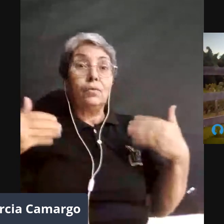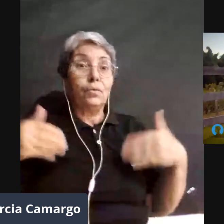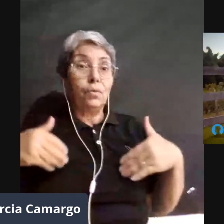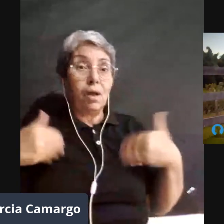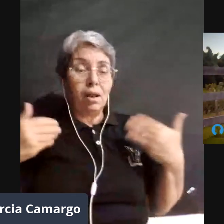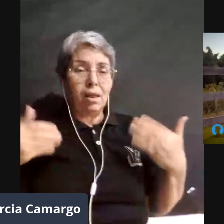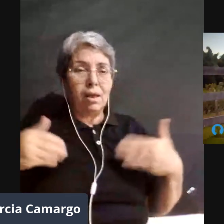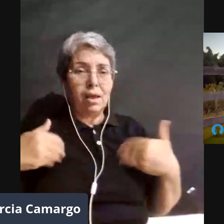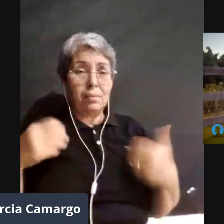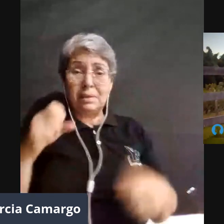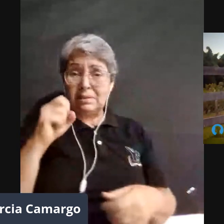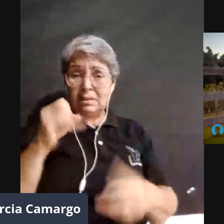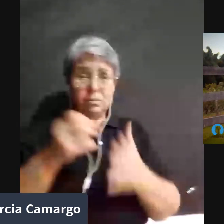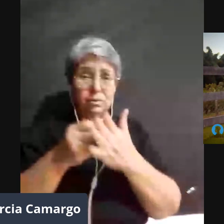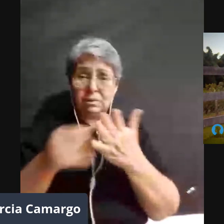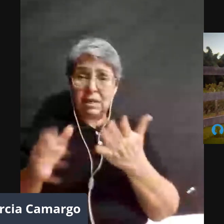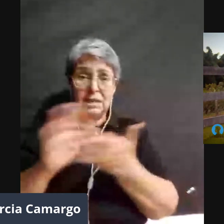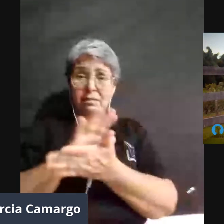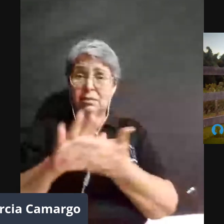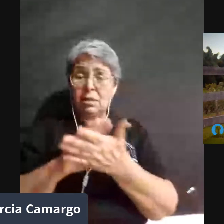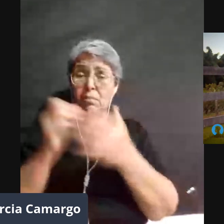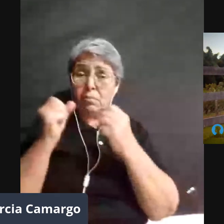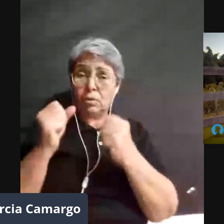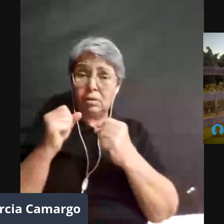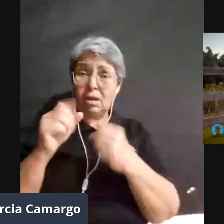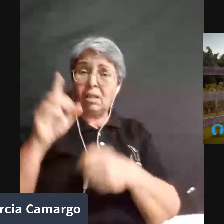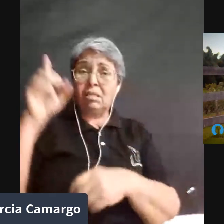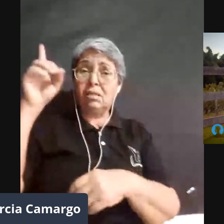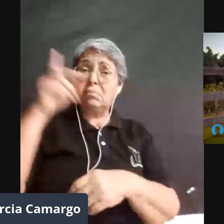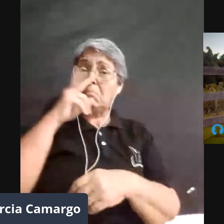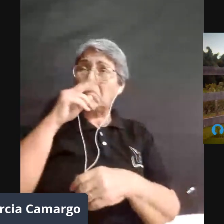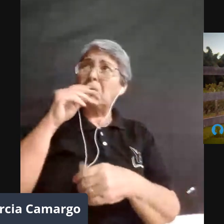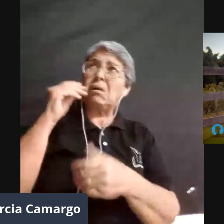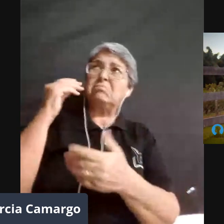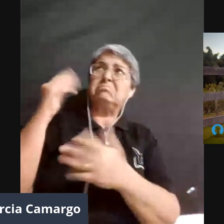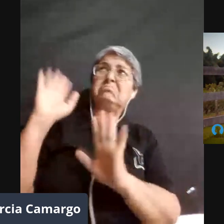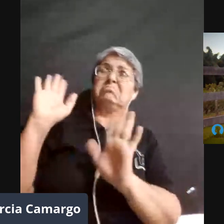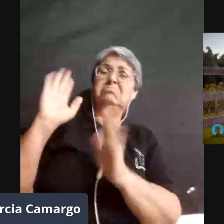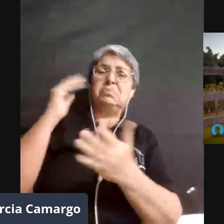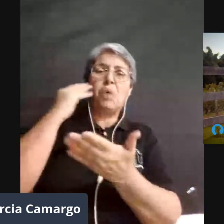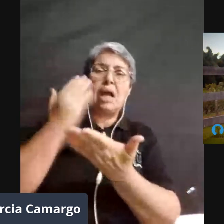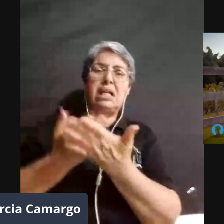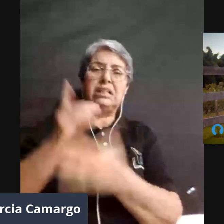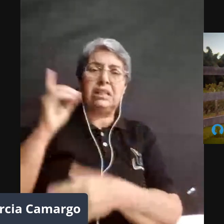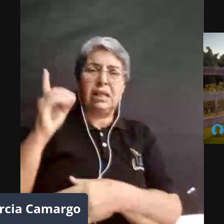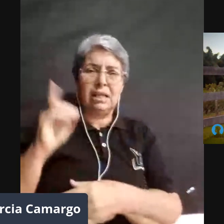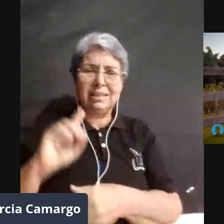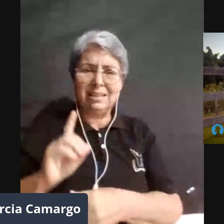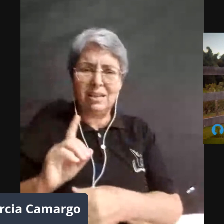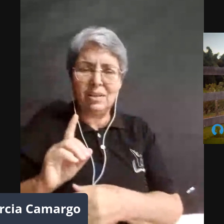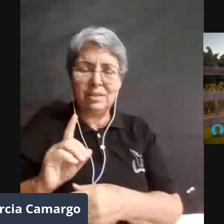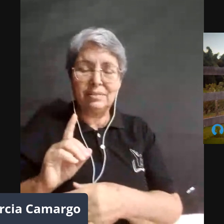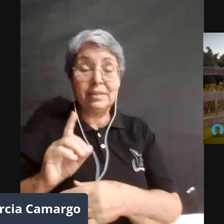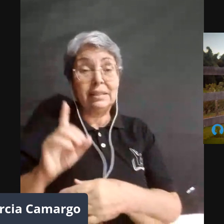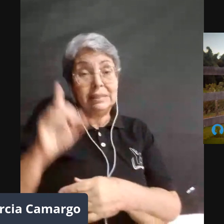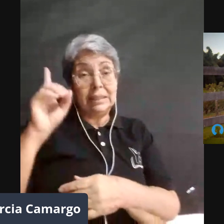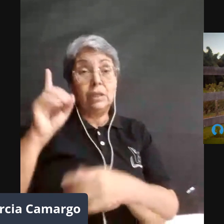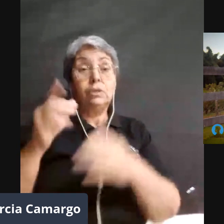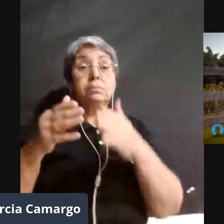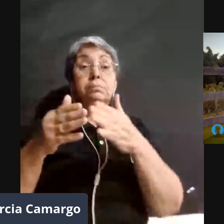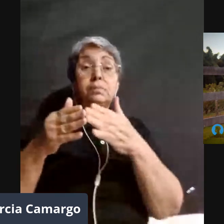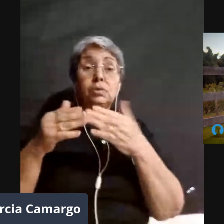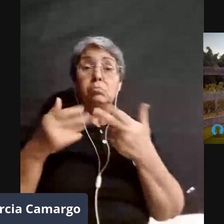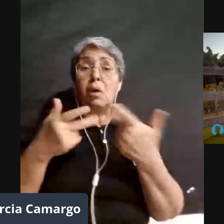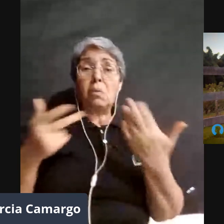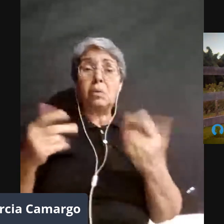são lançados em descrédito, e Deus estará eternamente envergonhado por ter pedido algo que ele não pôde cumprir,